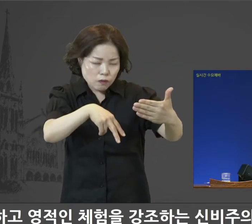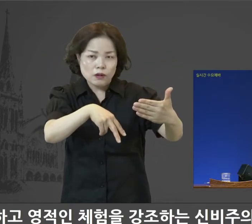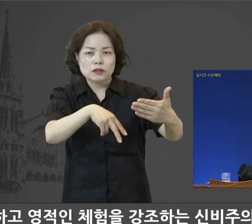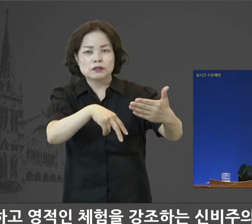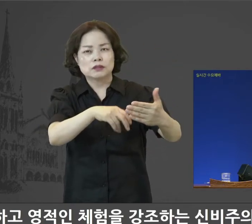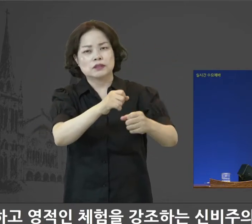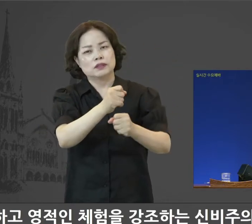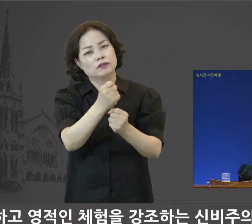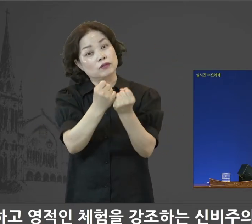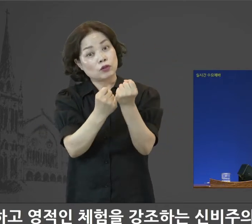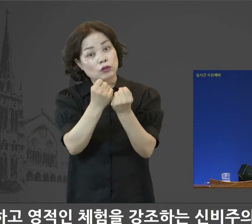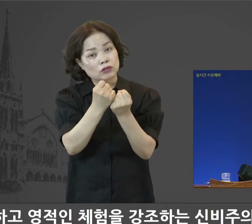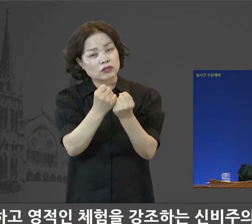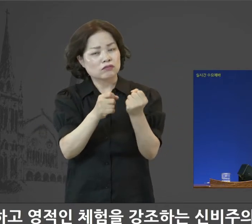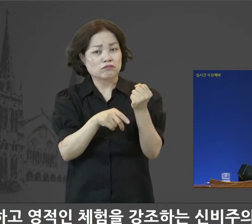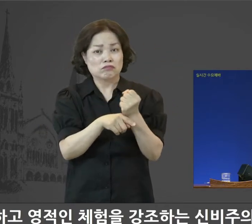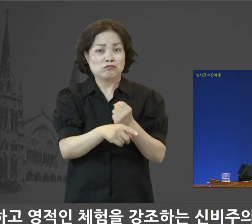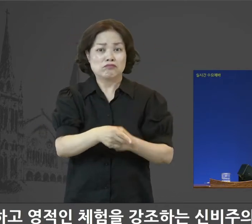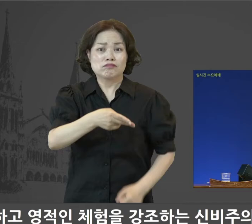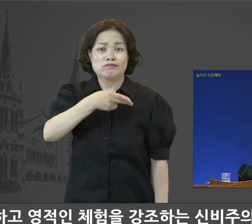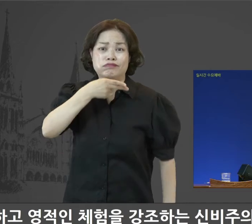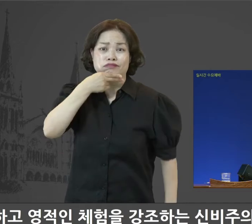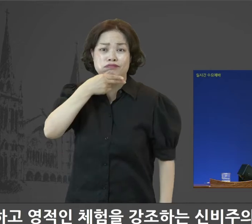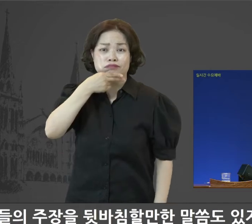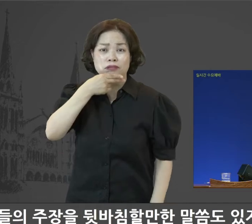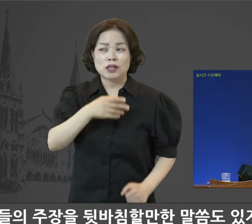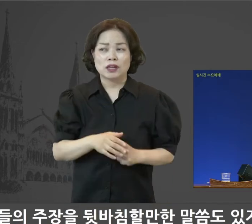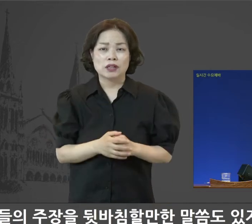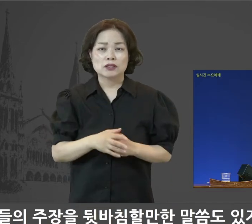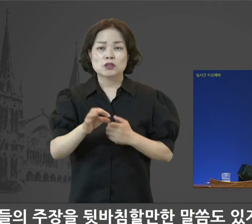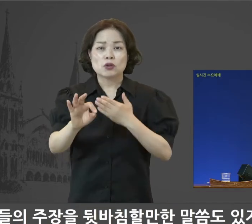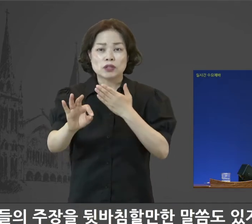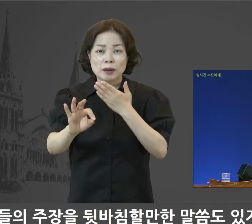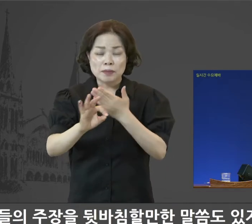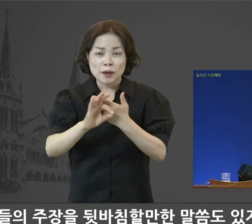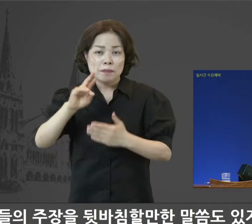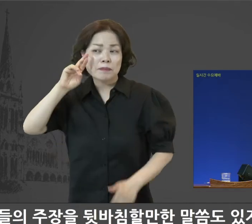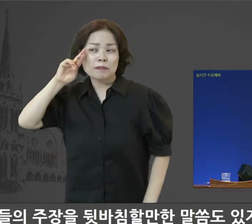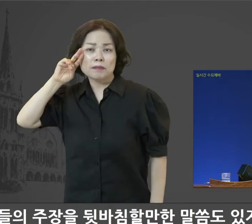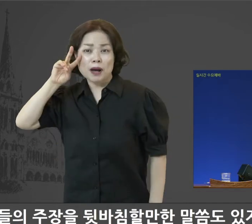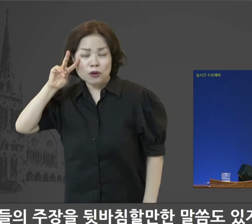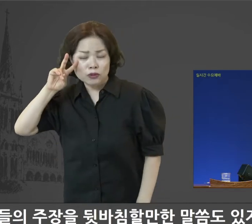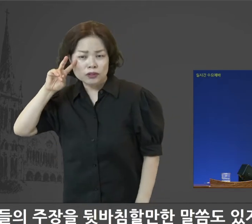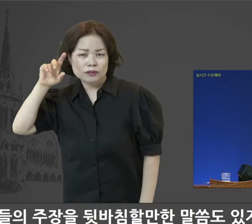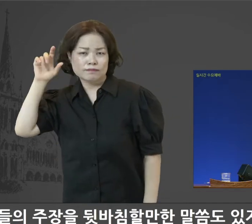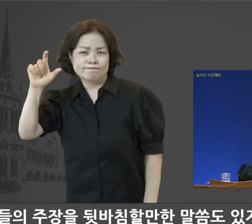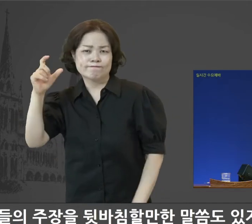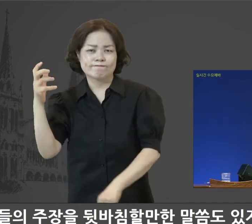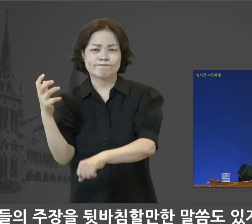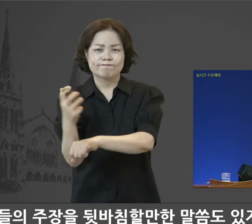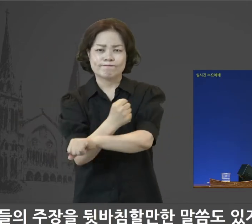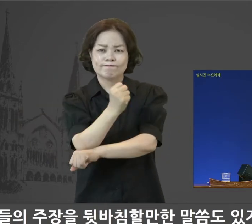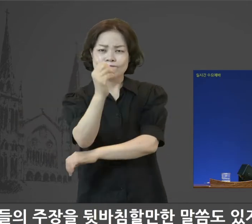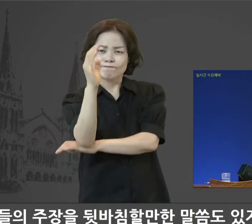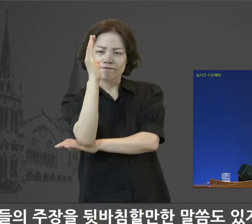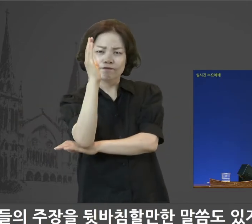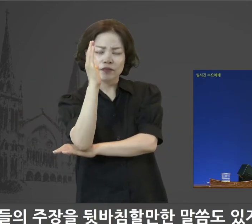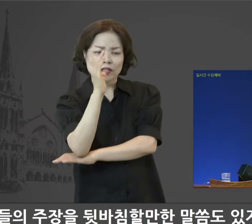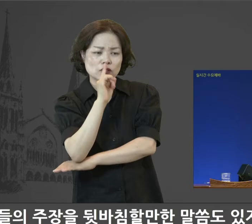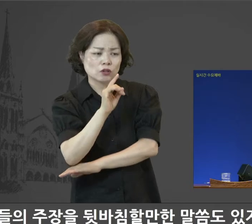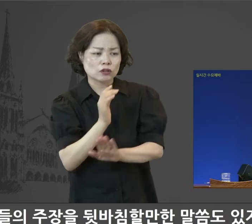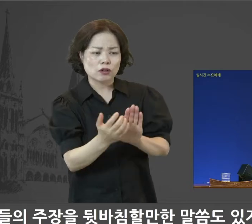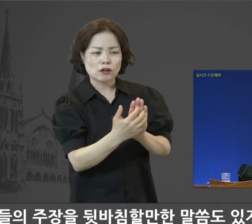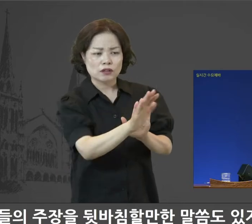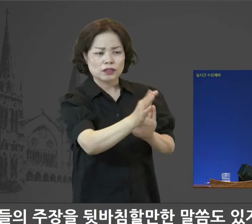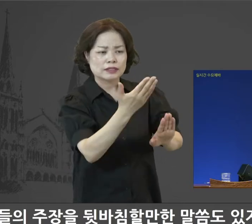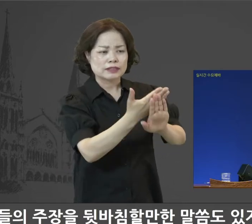다소 설득력이 없습니다. 그렇다면 바울이 그토록 주장했던, 경계했던